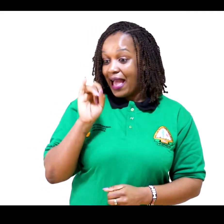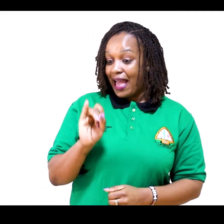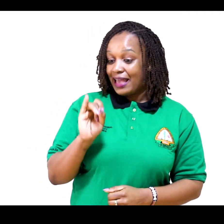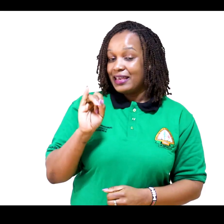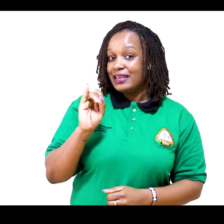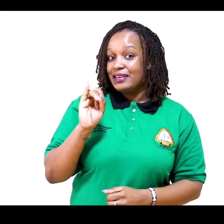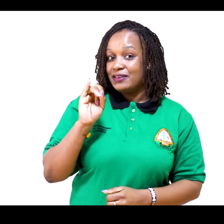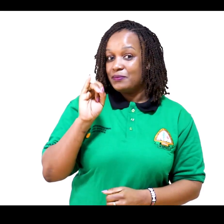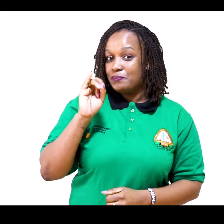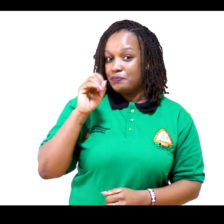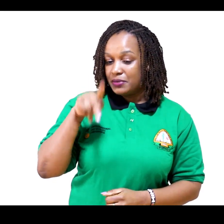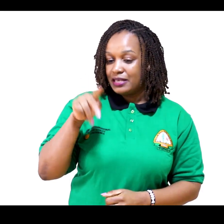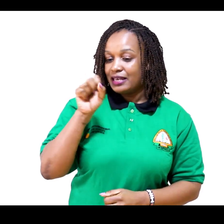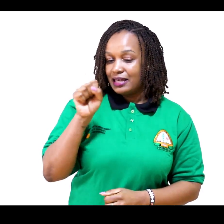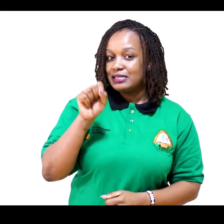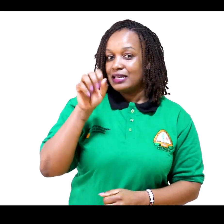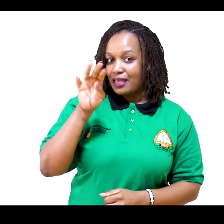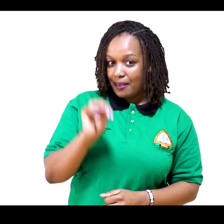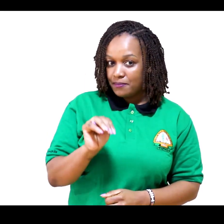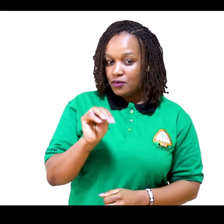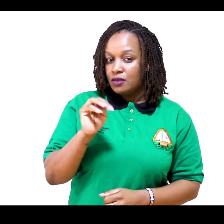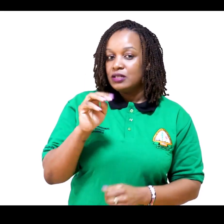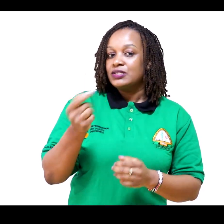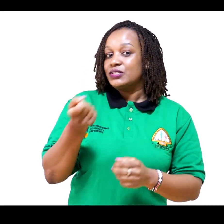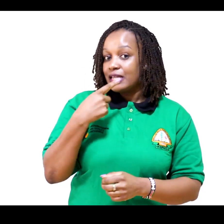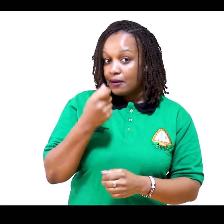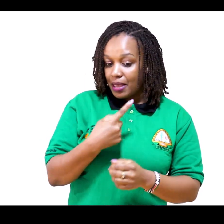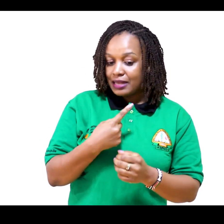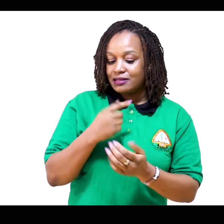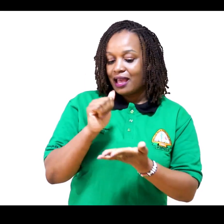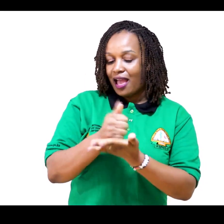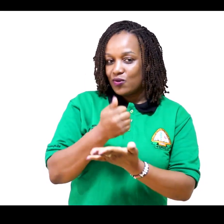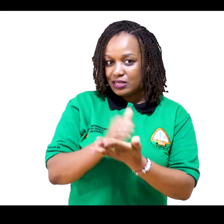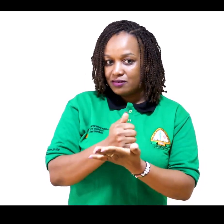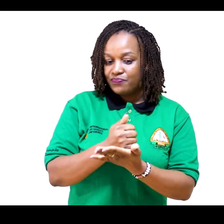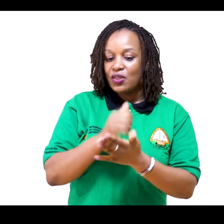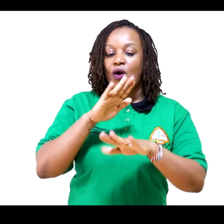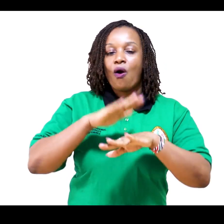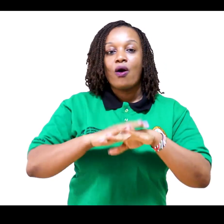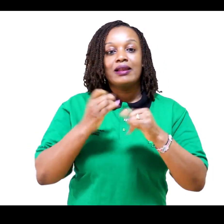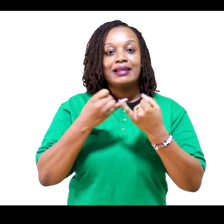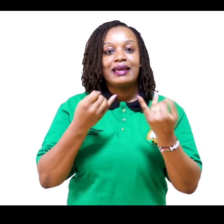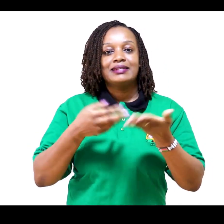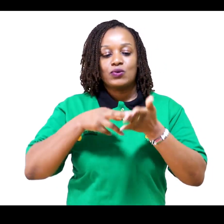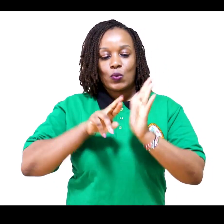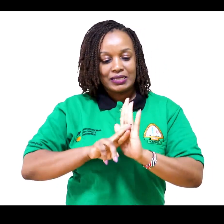matibabu wa mbao wa ISPM 15, hitaji ni ombi la mtandaoni au